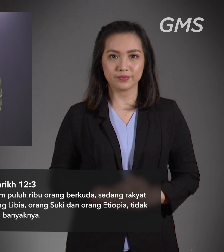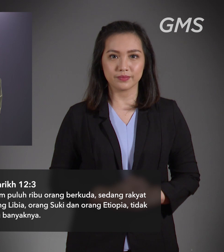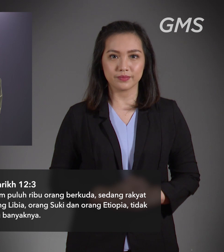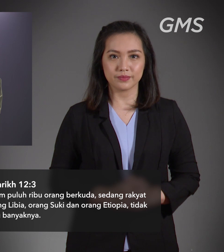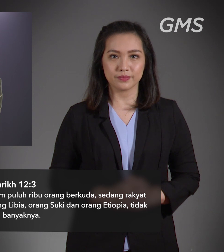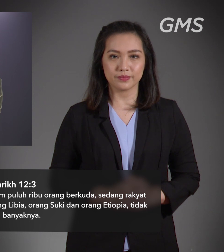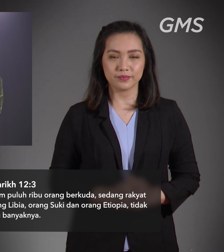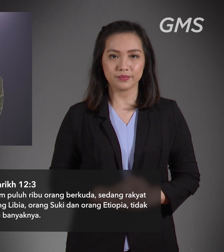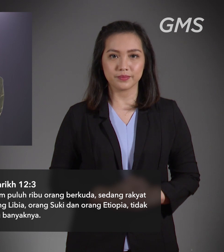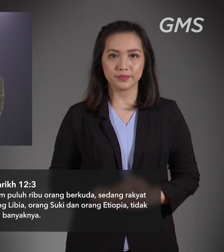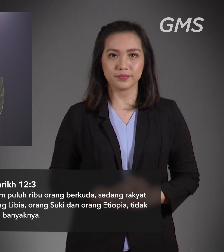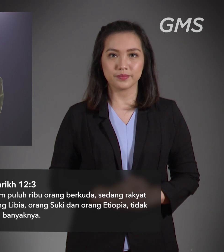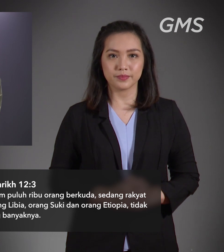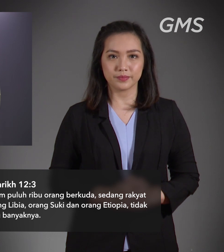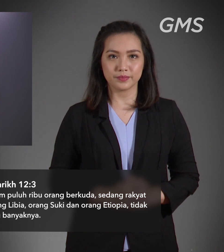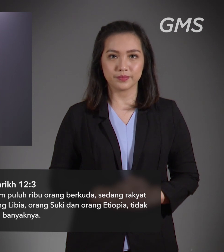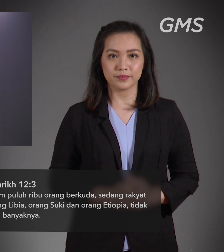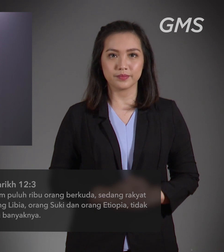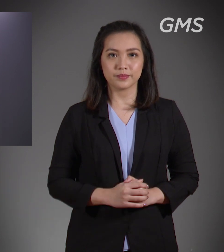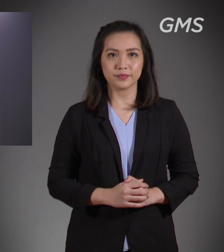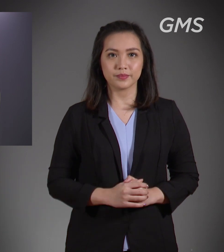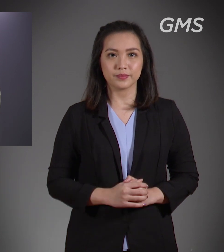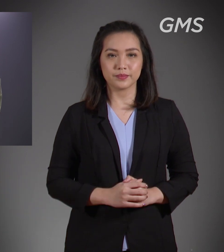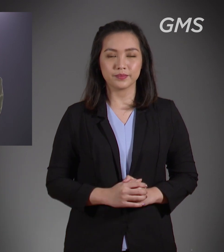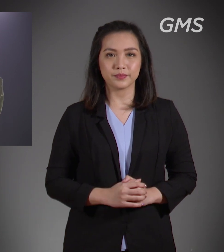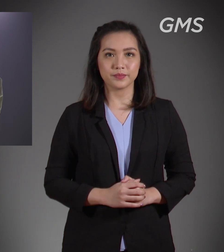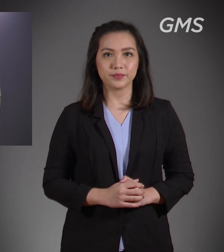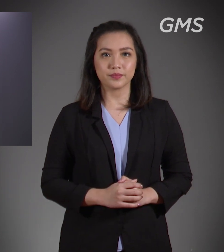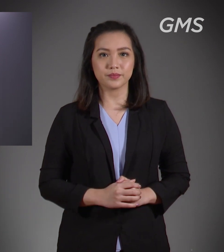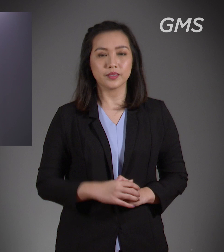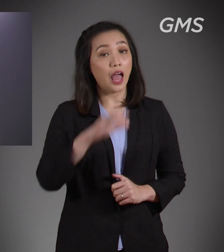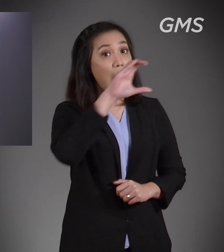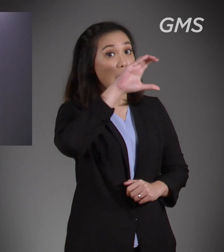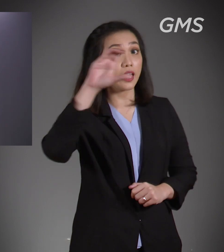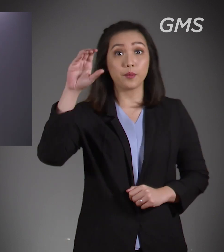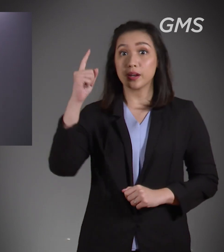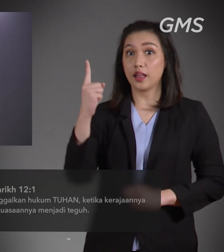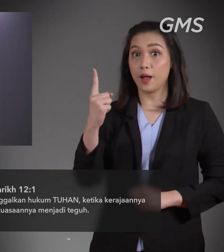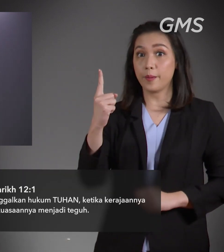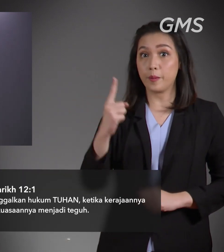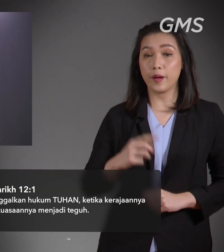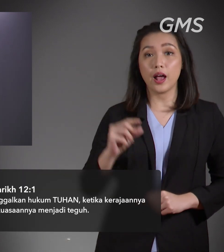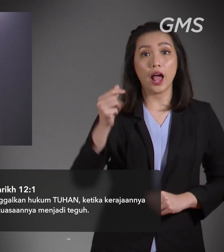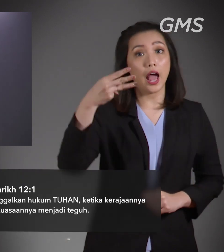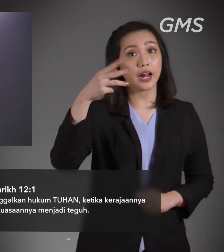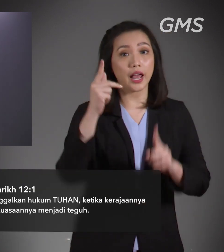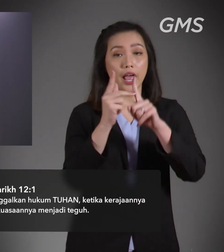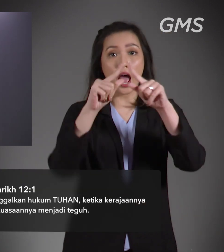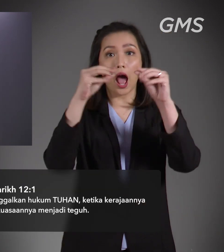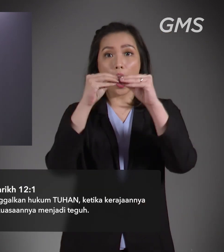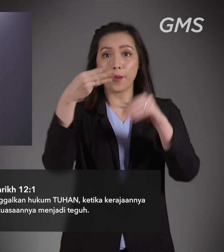Ethiopia, tidak terhitung banyaknya. Ayat pertama, Rehabeam beserta